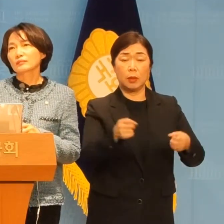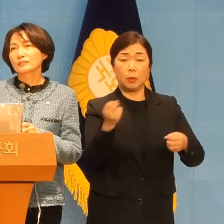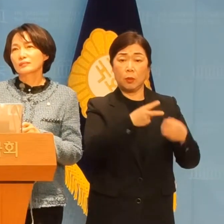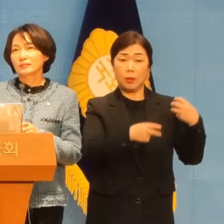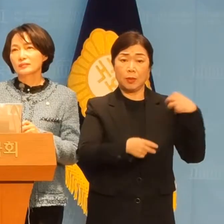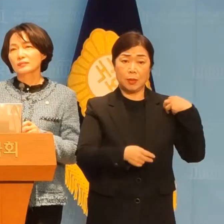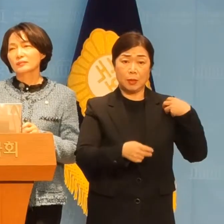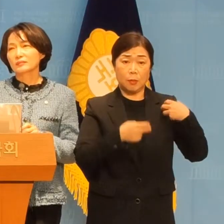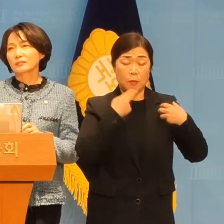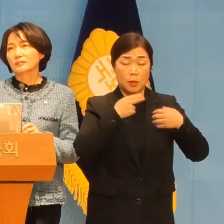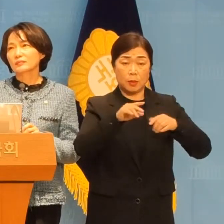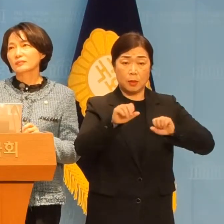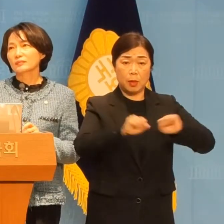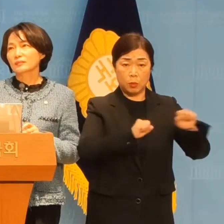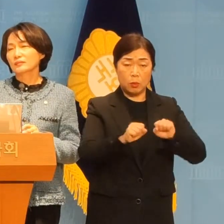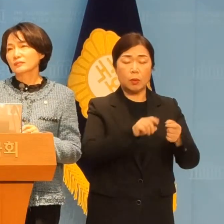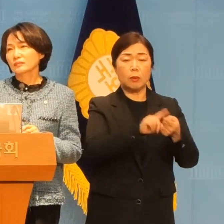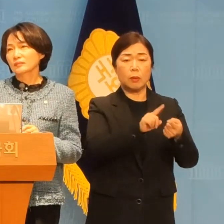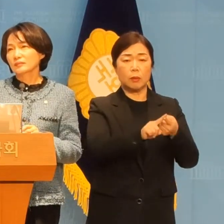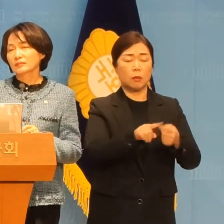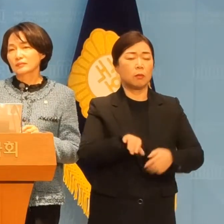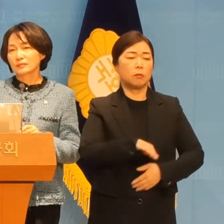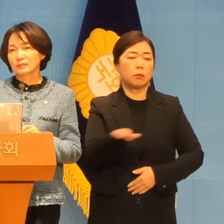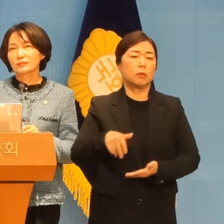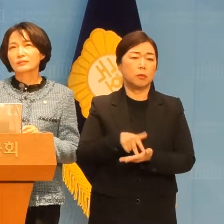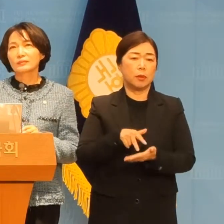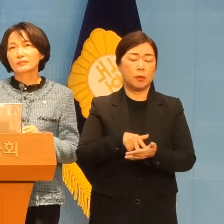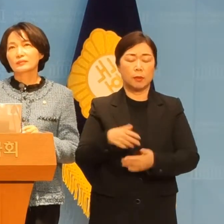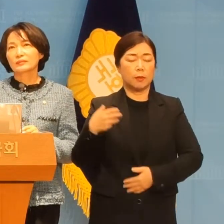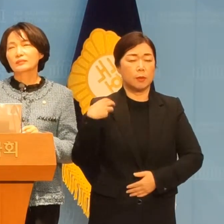무책임한 대응에 대해서 책임 있는 조치를 촉구하기 위해서